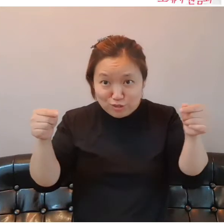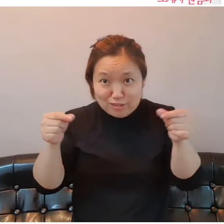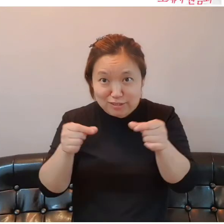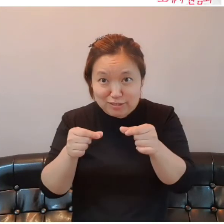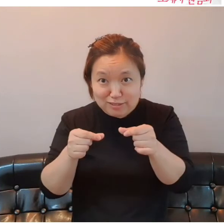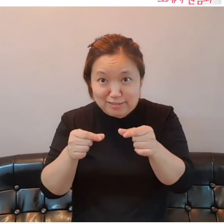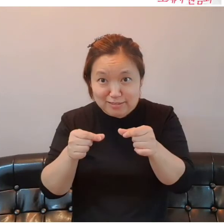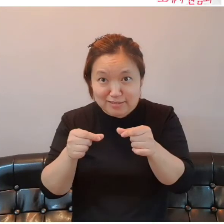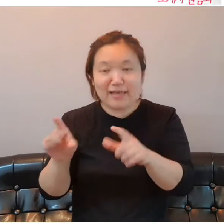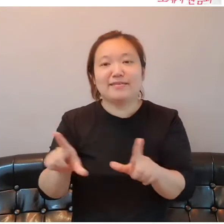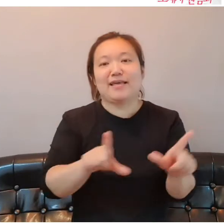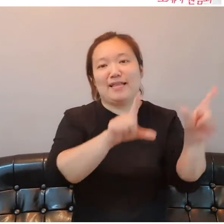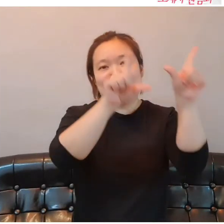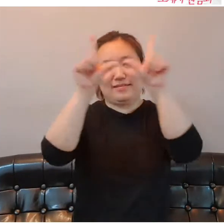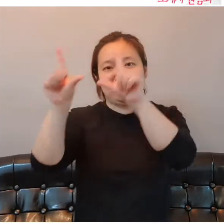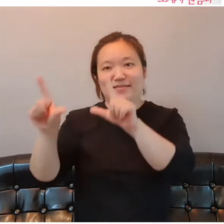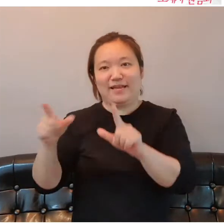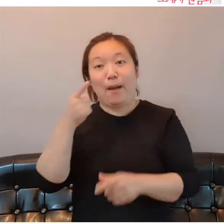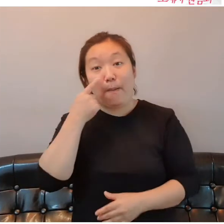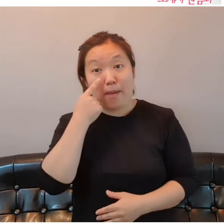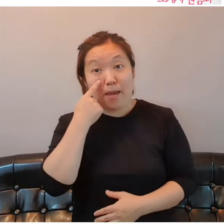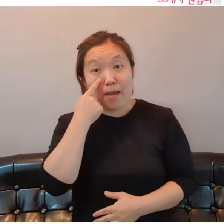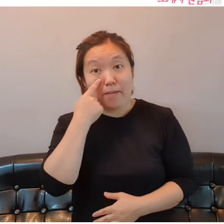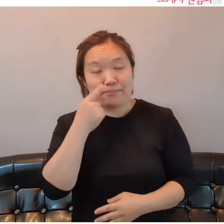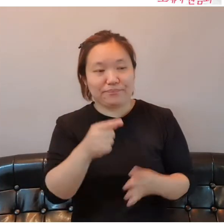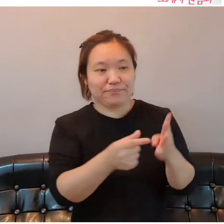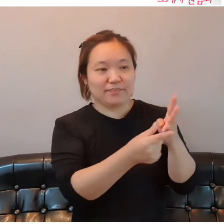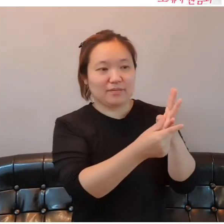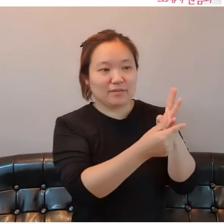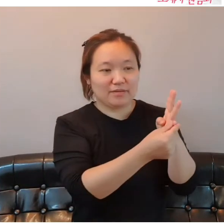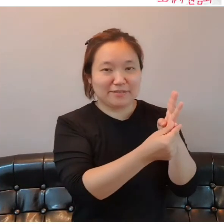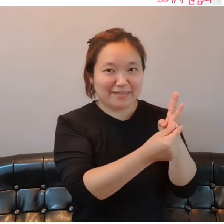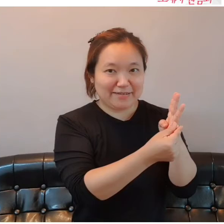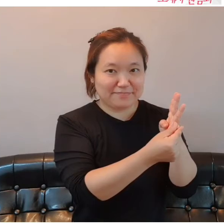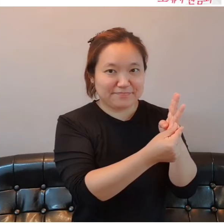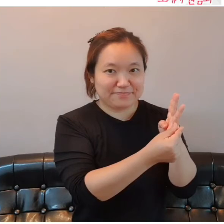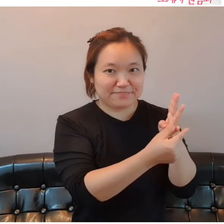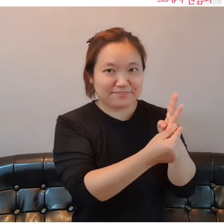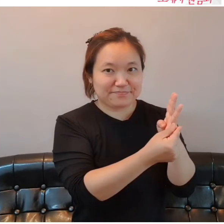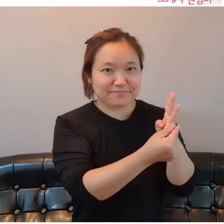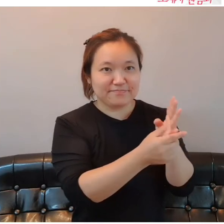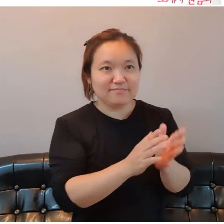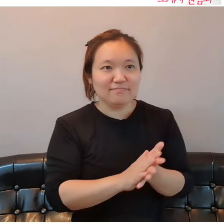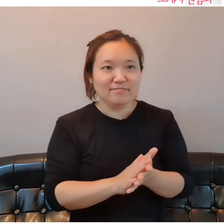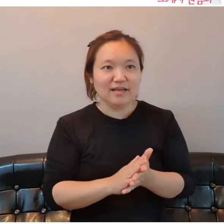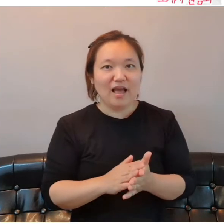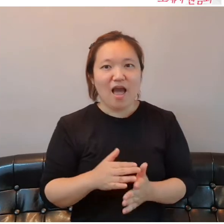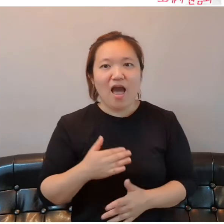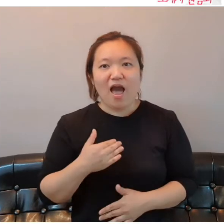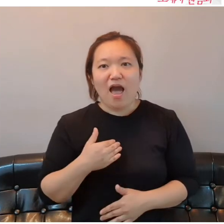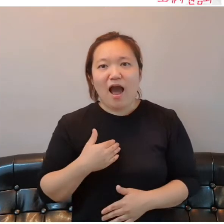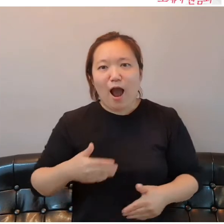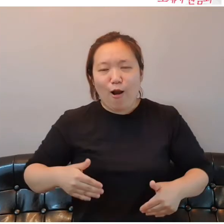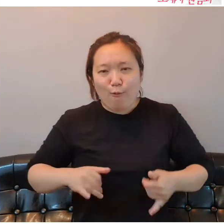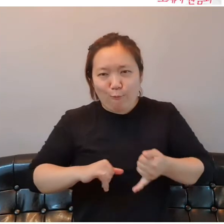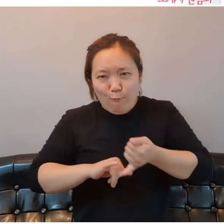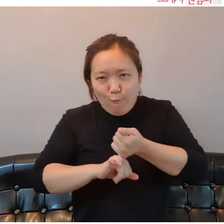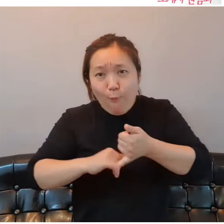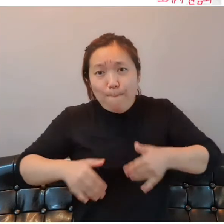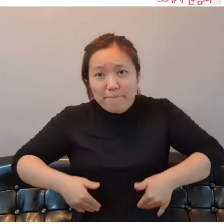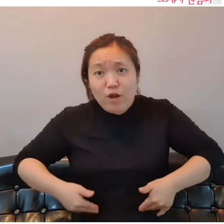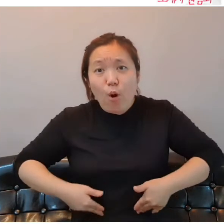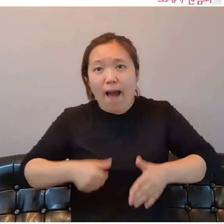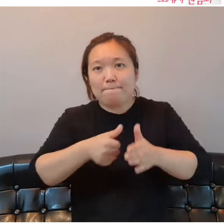합니다. 네 번째는요, 필요한 구매예요. 싸다란 이유로 구매하지 않고 내게